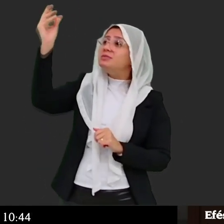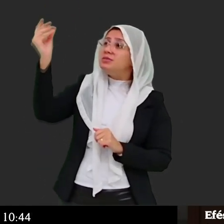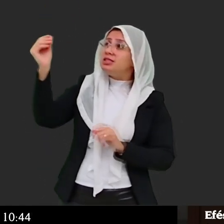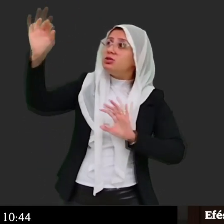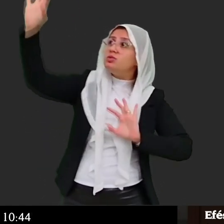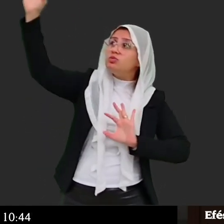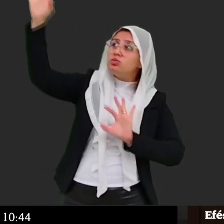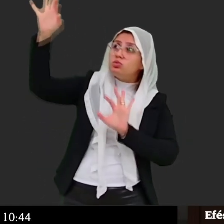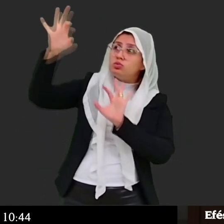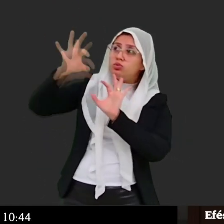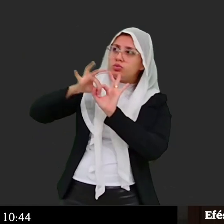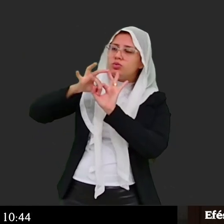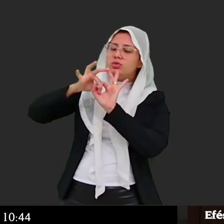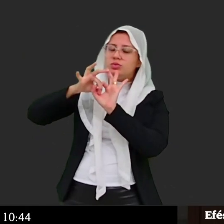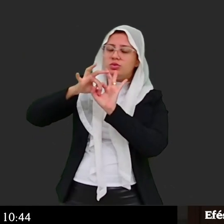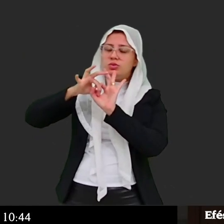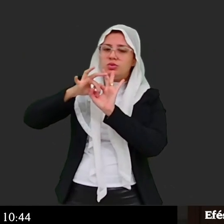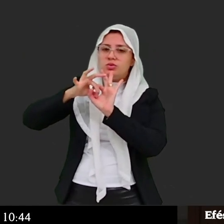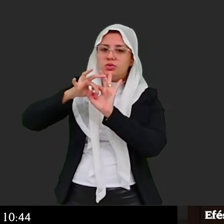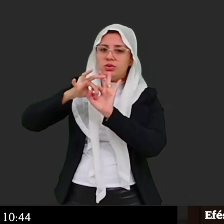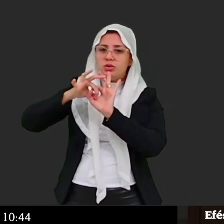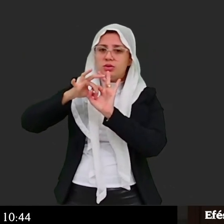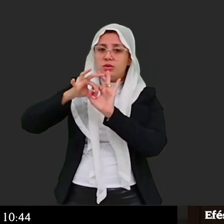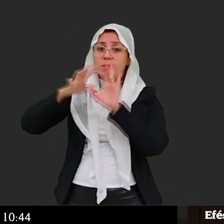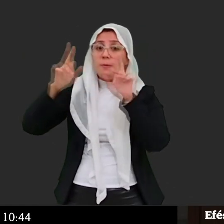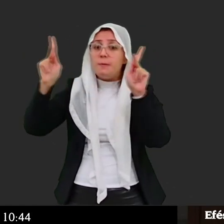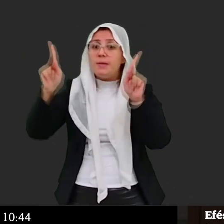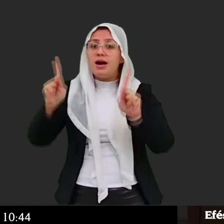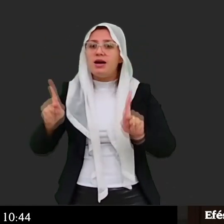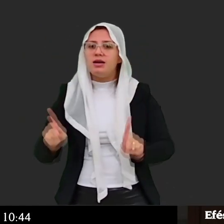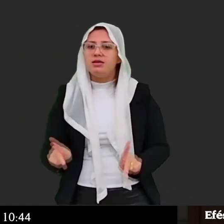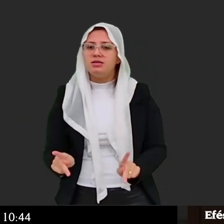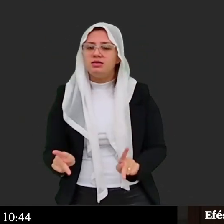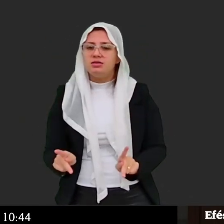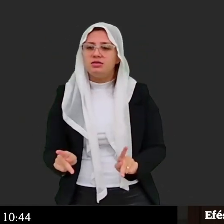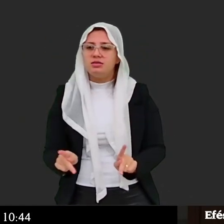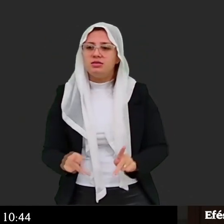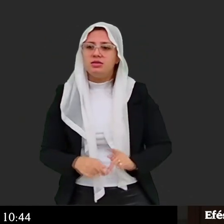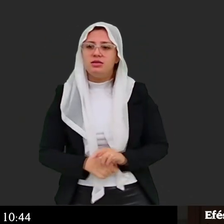paz. Também diz a palavra que